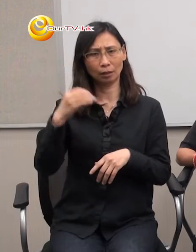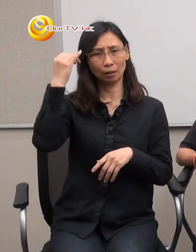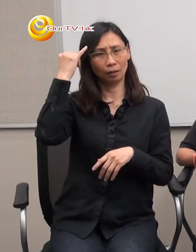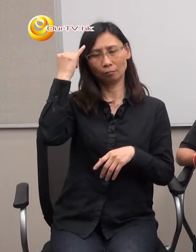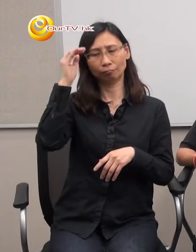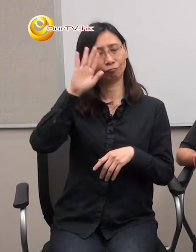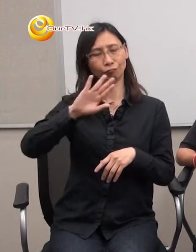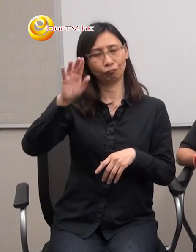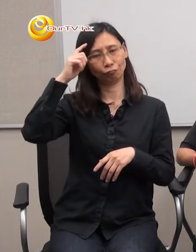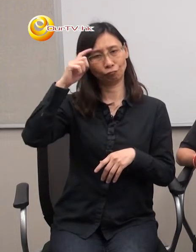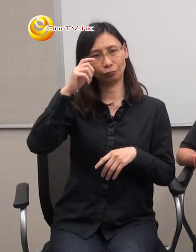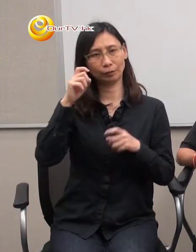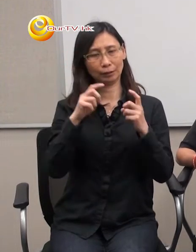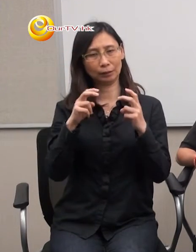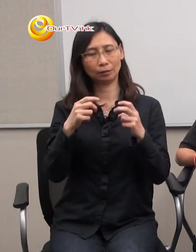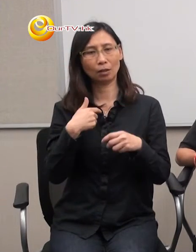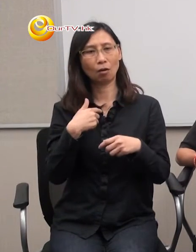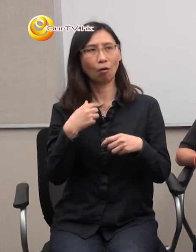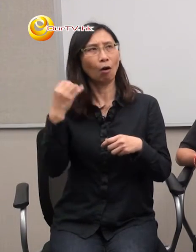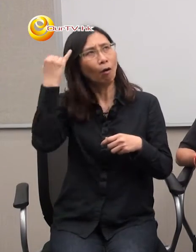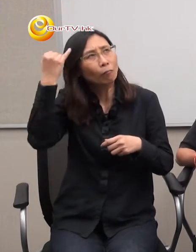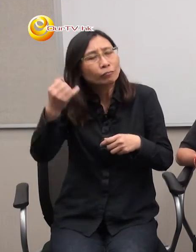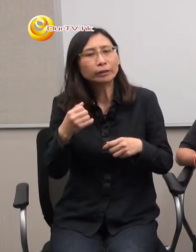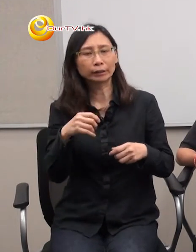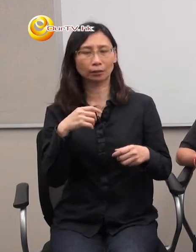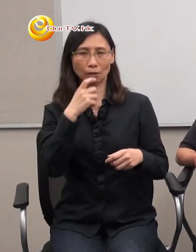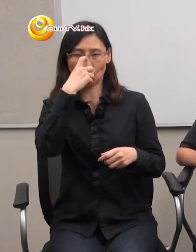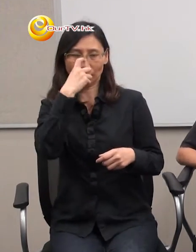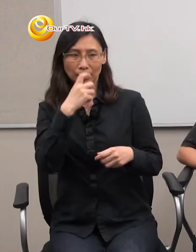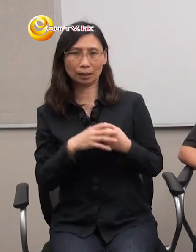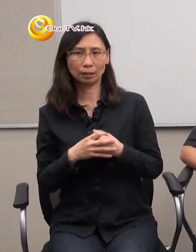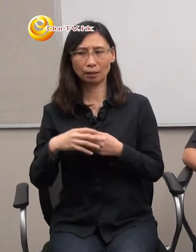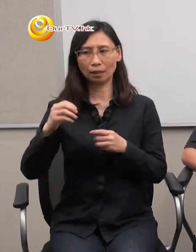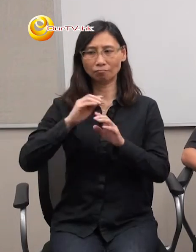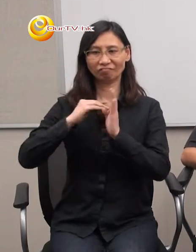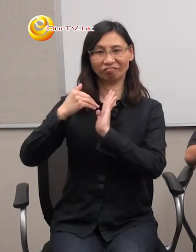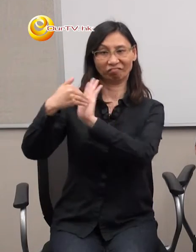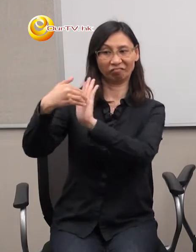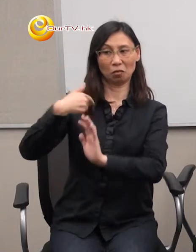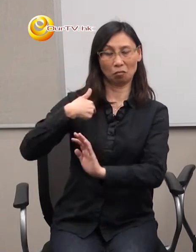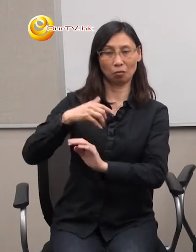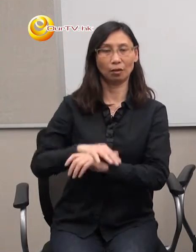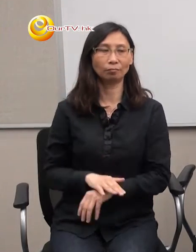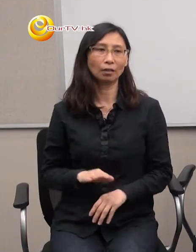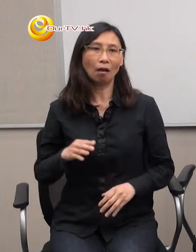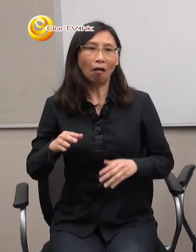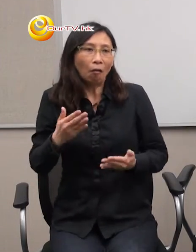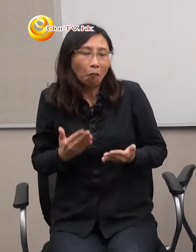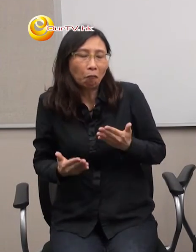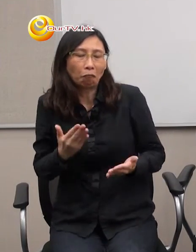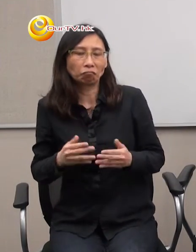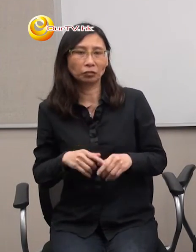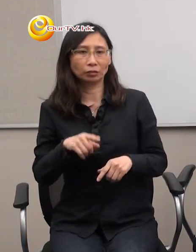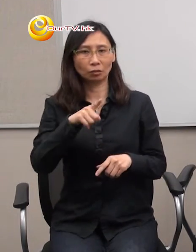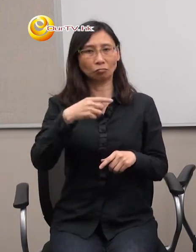我唔知梁振英唔俾佢見我啊，因為佢叫梁振英話我唔想見呢個人啦、啊，咁樣即係 怕見咗你咧。 咁啊，